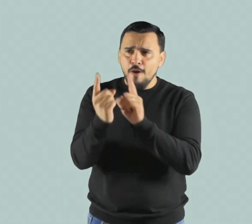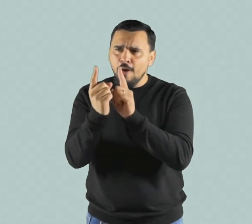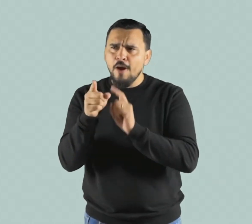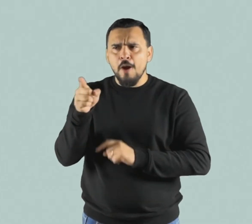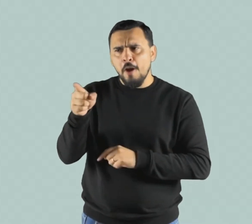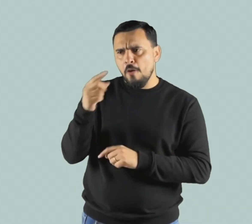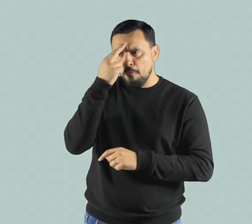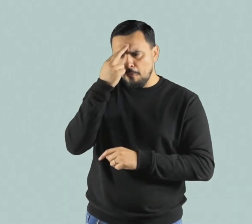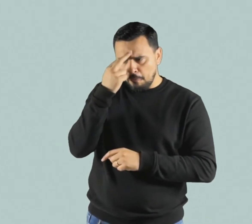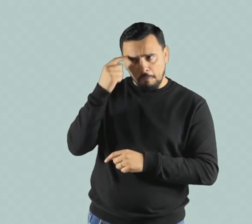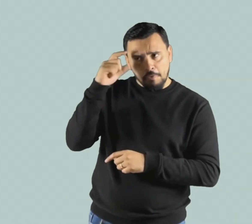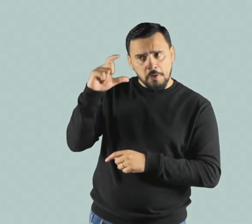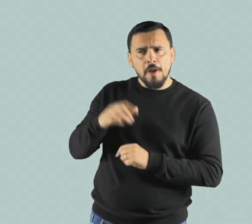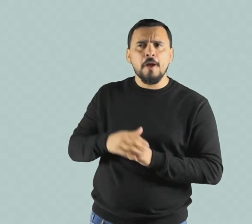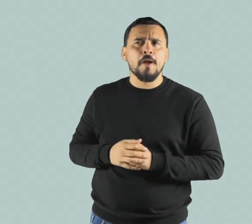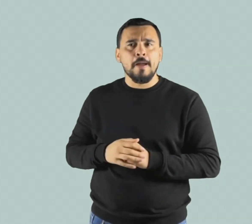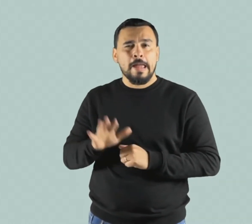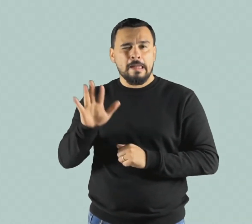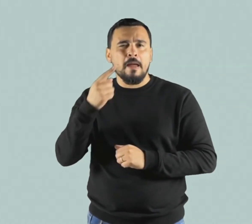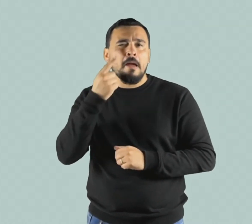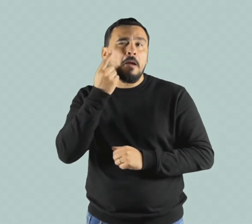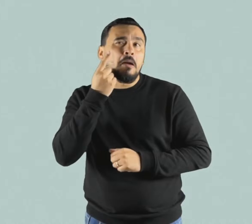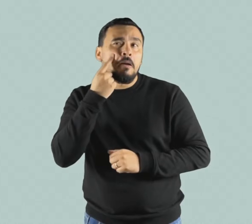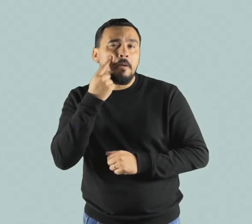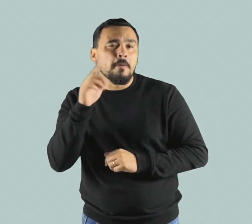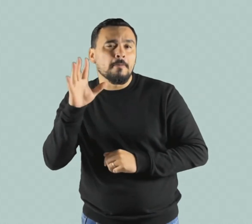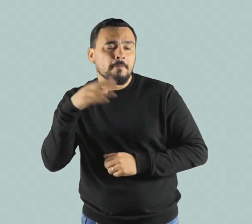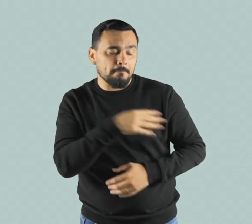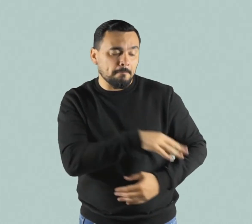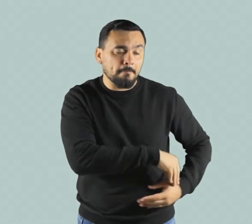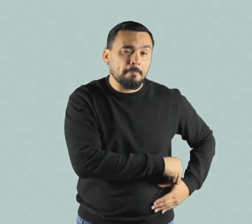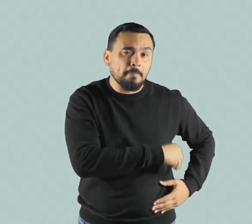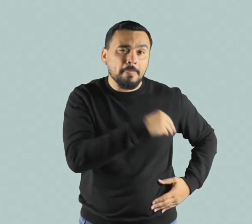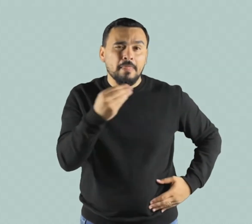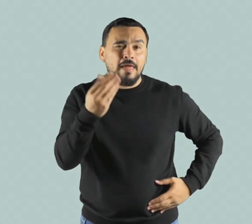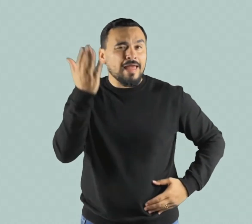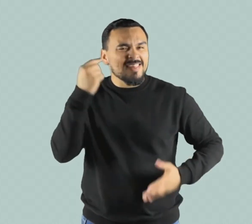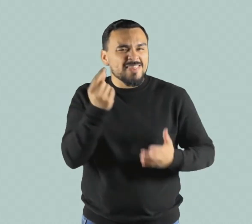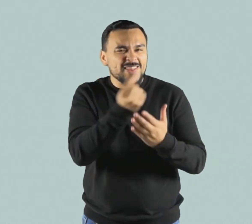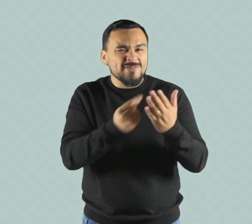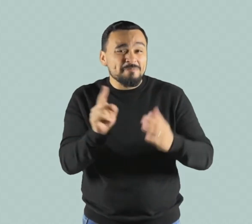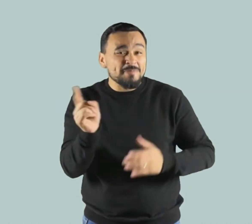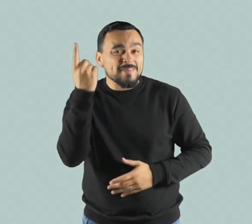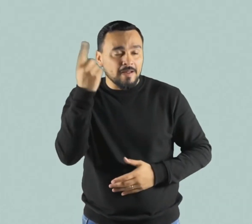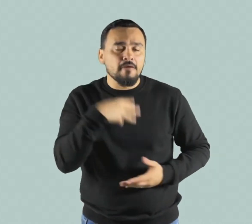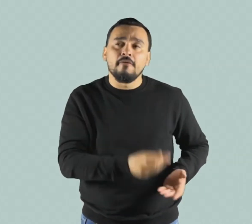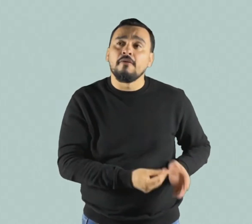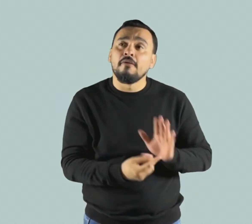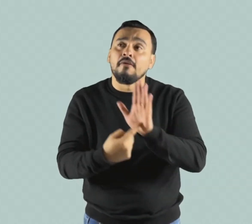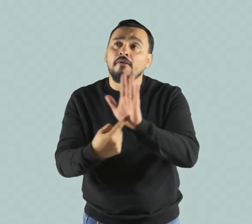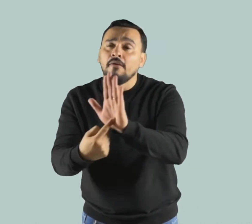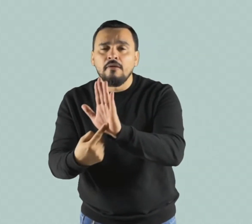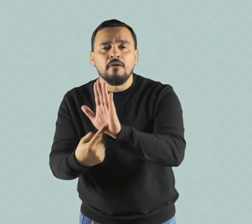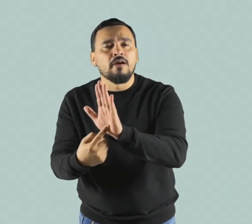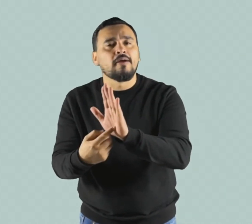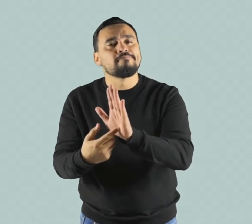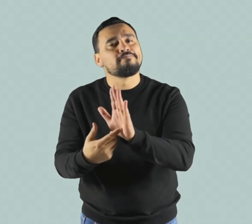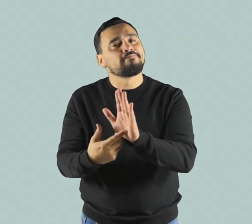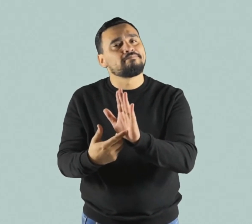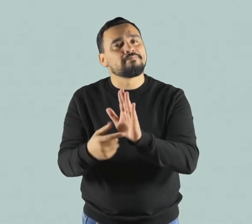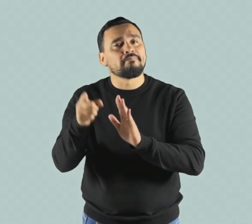Cada vez que encontraba a alguien que me parecía un poco lúcido, lo sometía a la prueba de mi primer